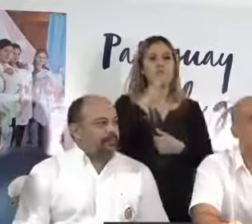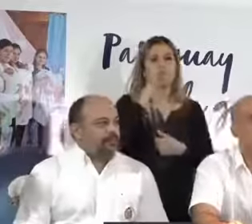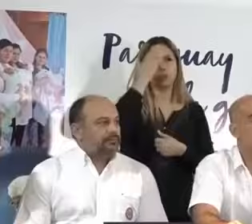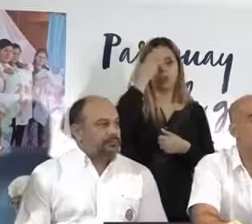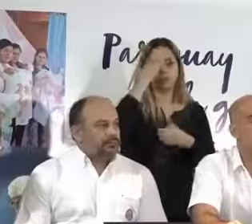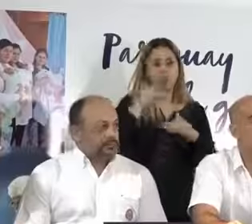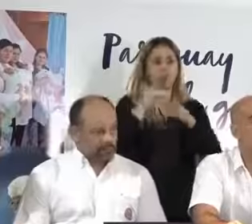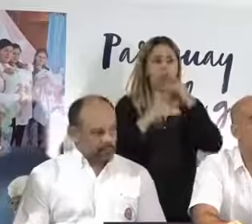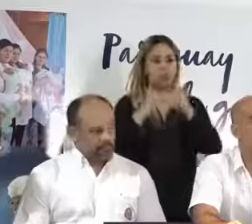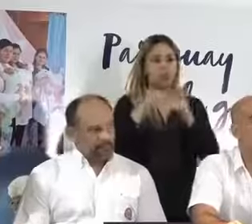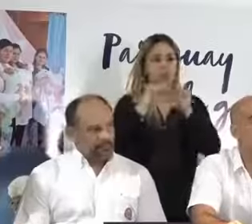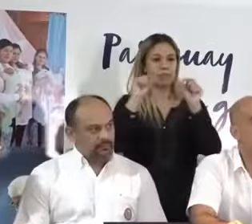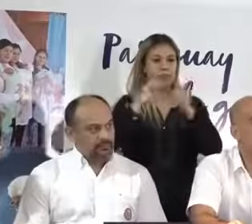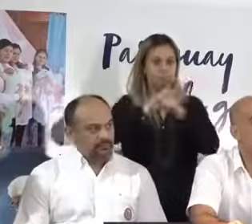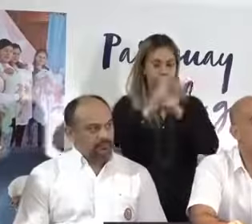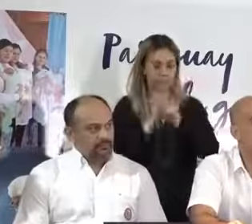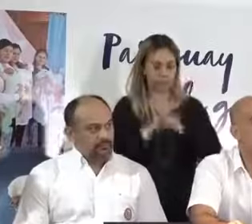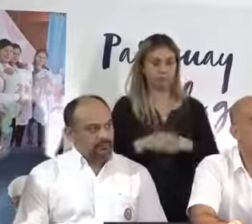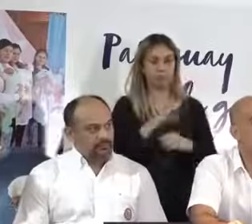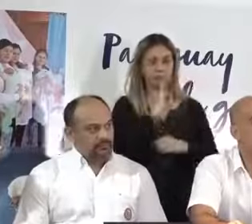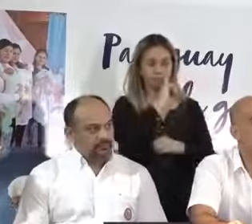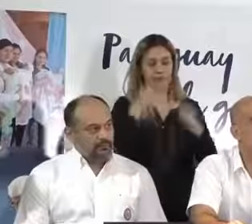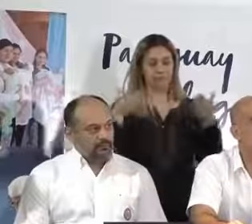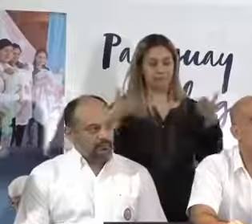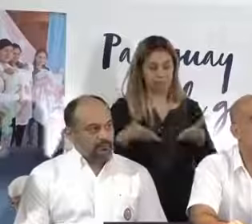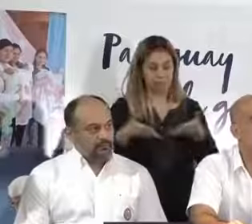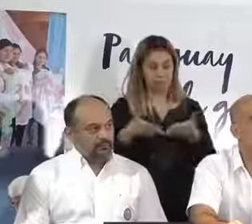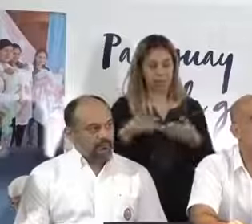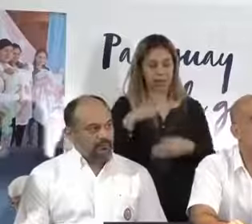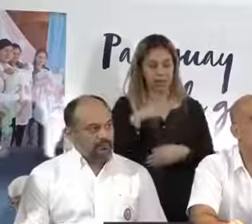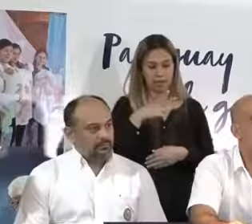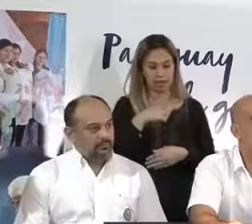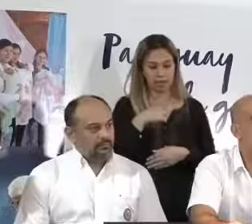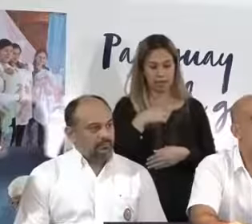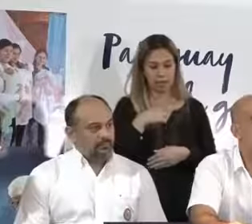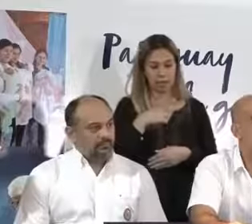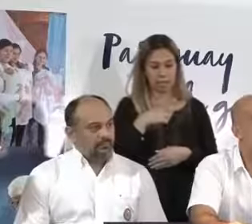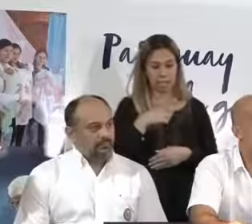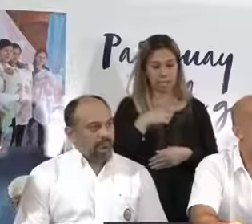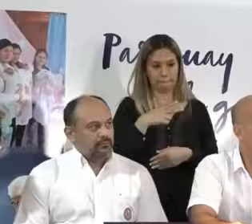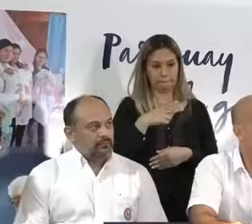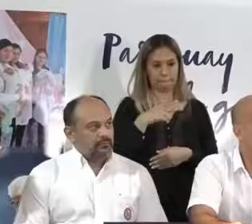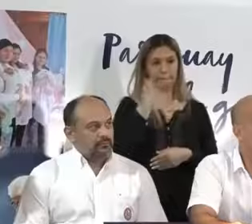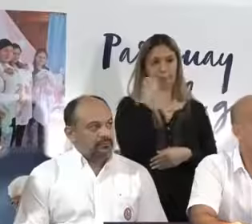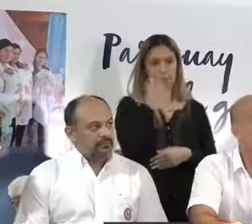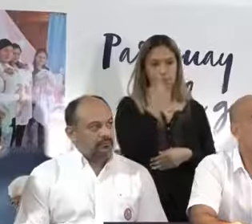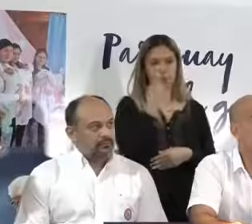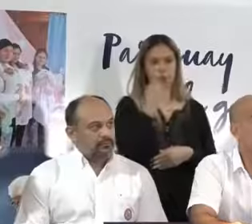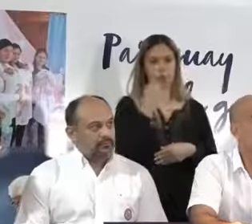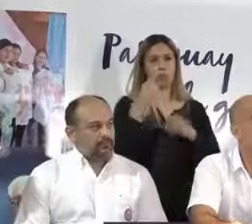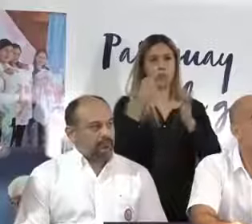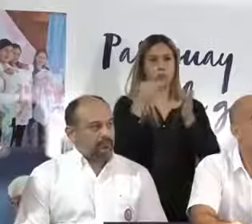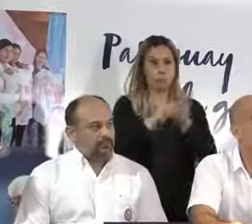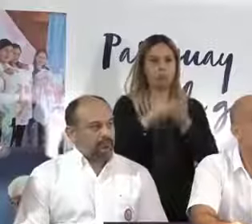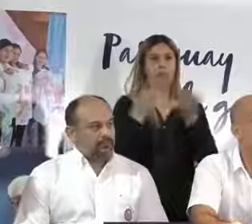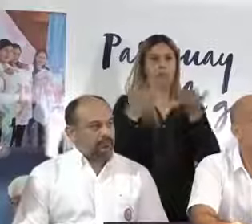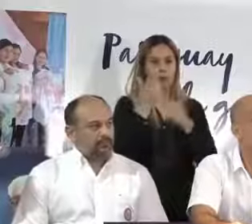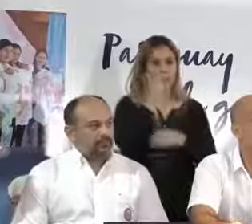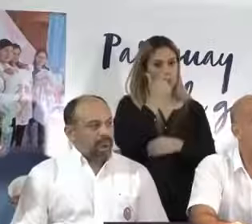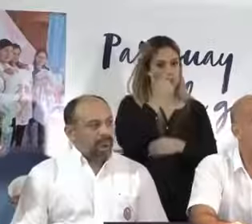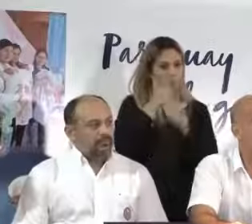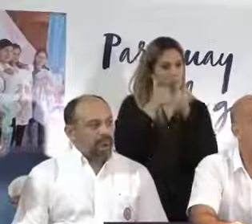Sí, efectivamente. Tenemos en este momento, déjeme ver, son un caso más que está siendo